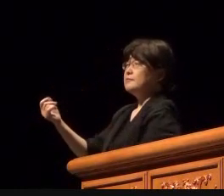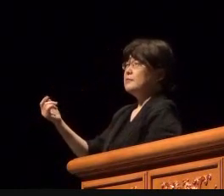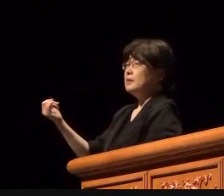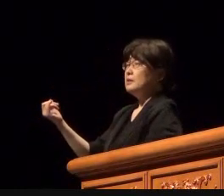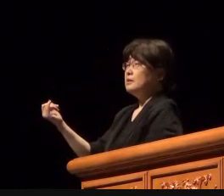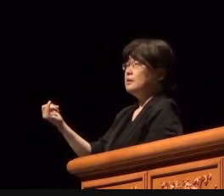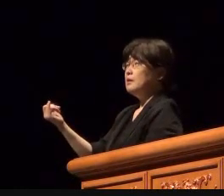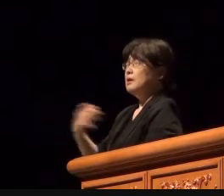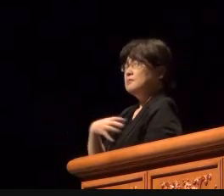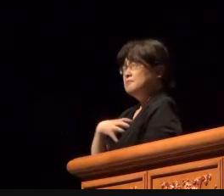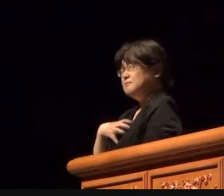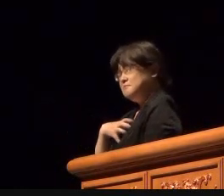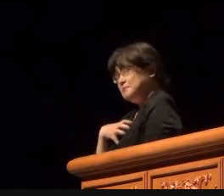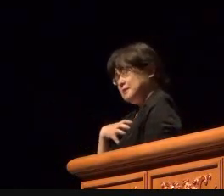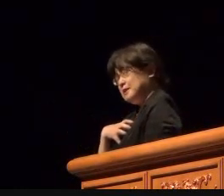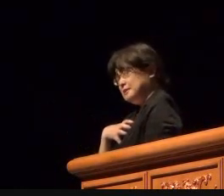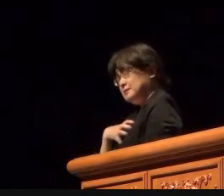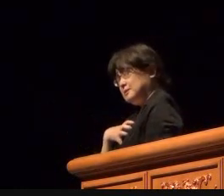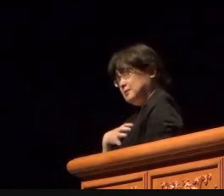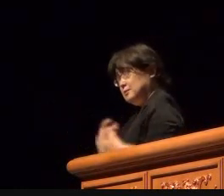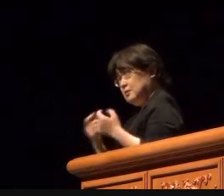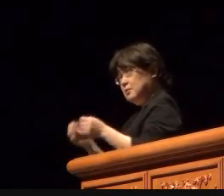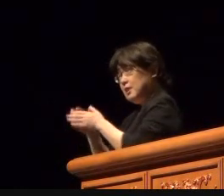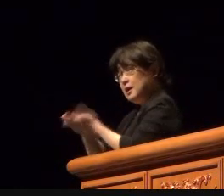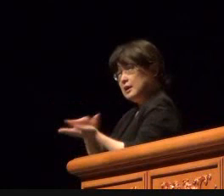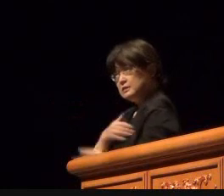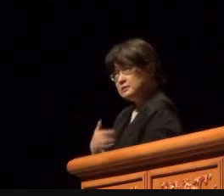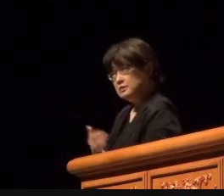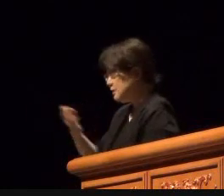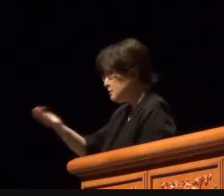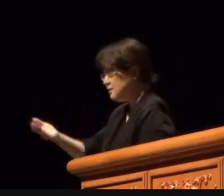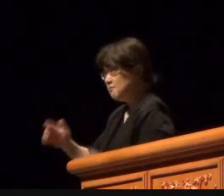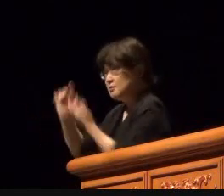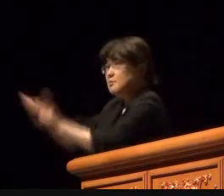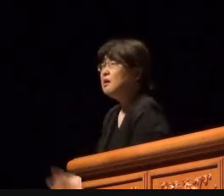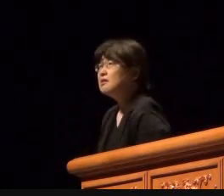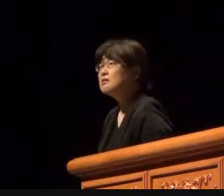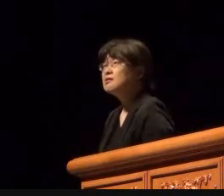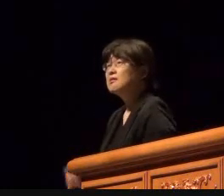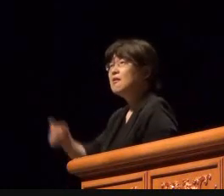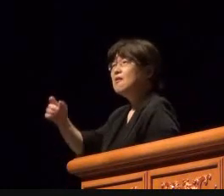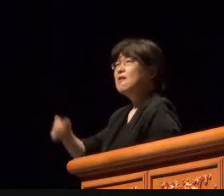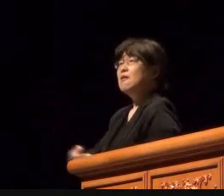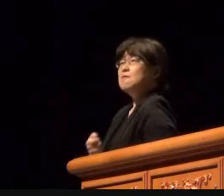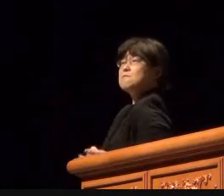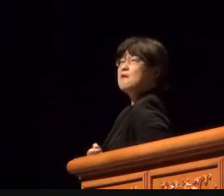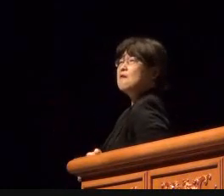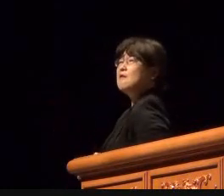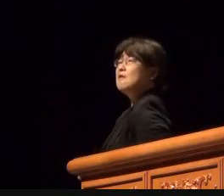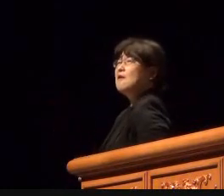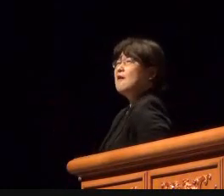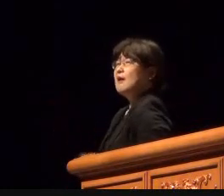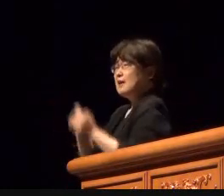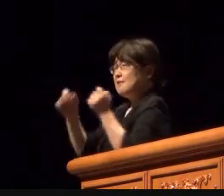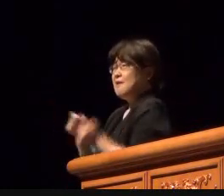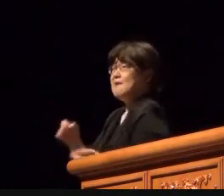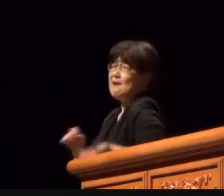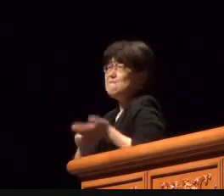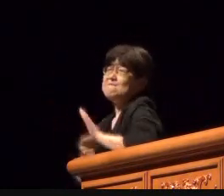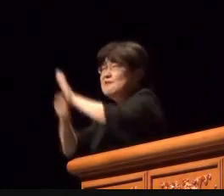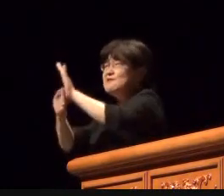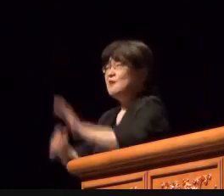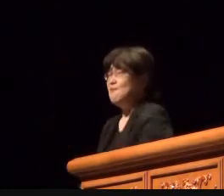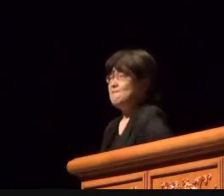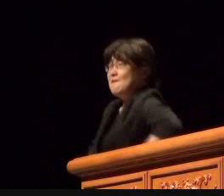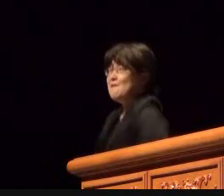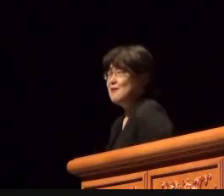死ねますか。冗談じゃない。落とし前つけてやろうじゃないかと、突然私はヤクザに変わってしまう